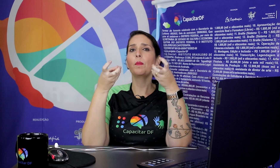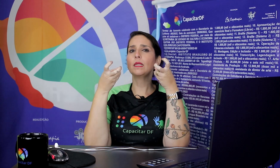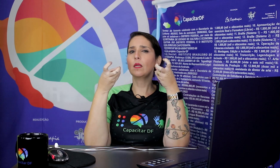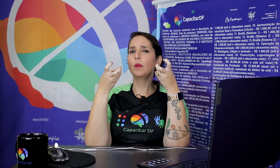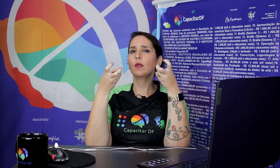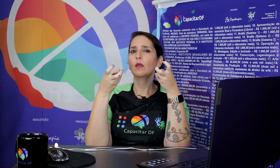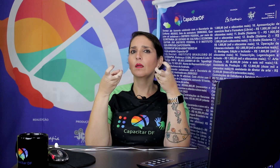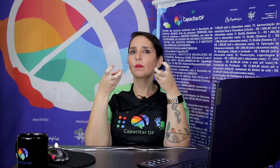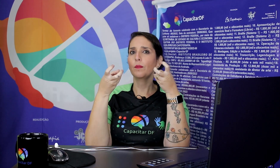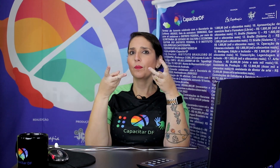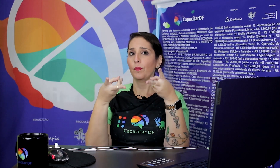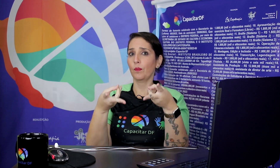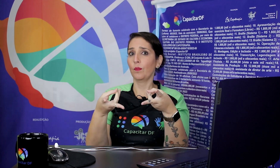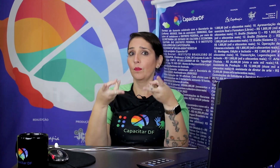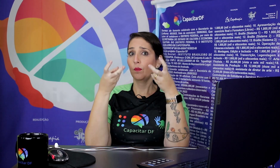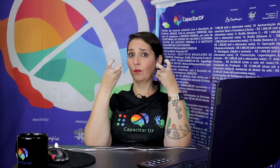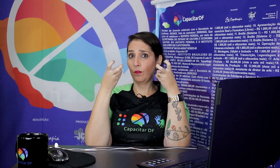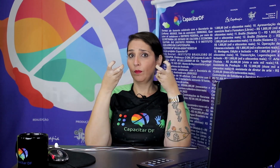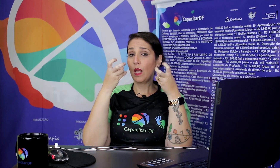ó, perceber.